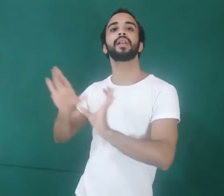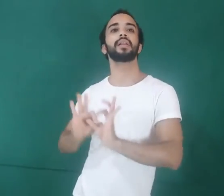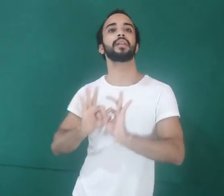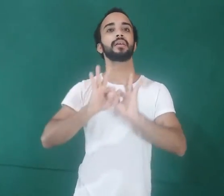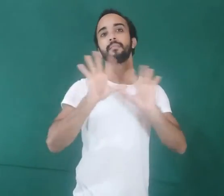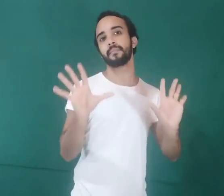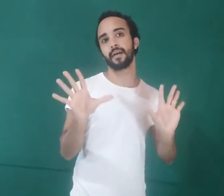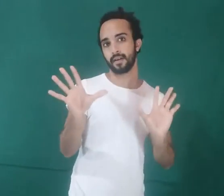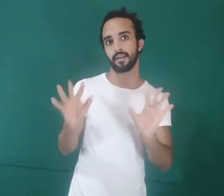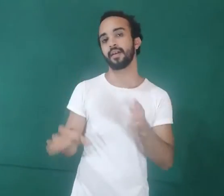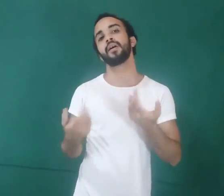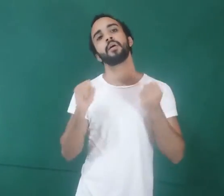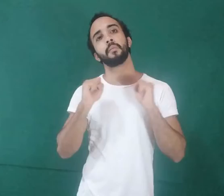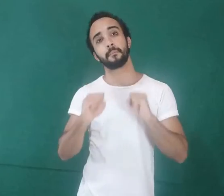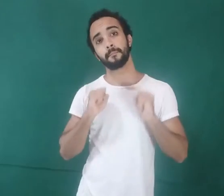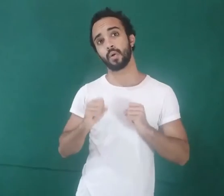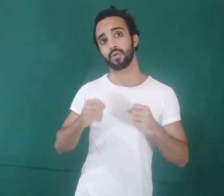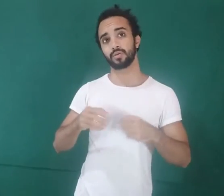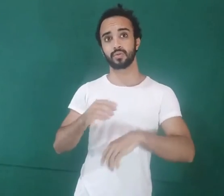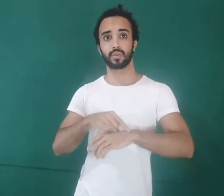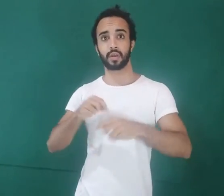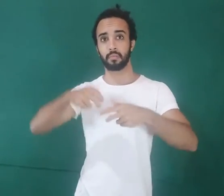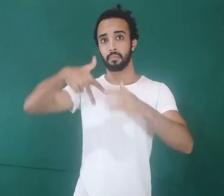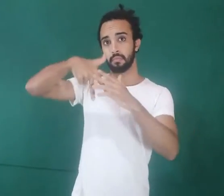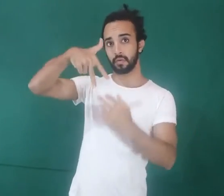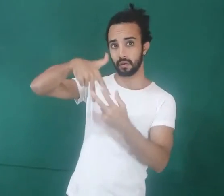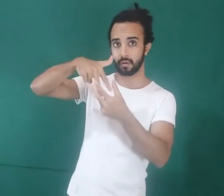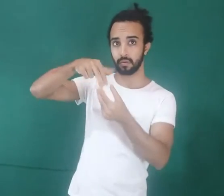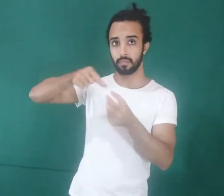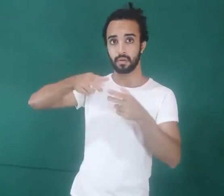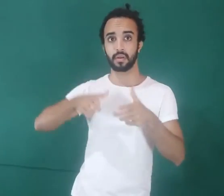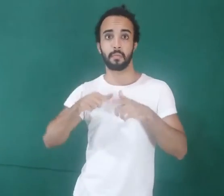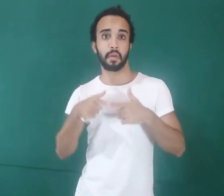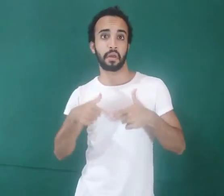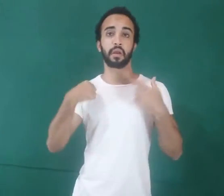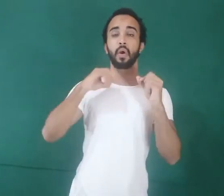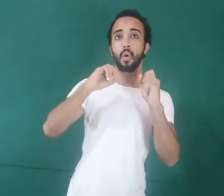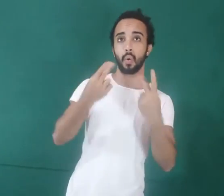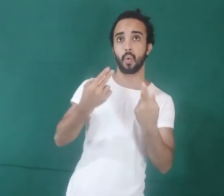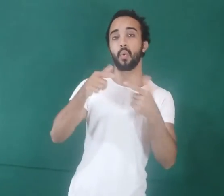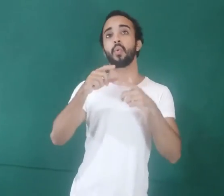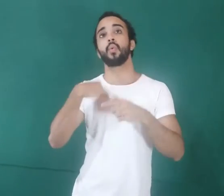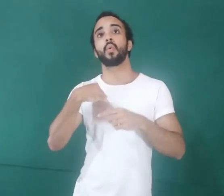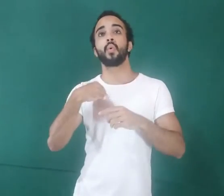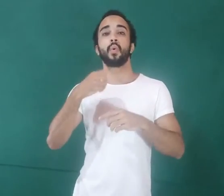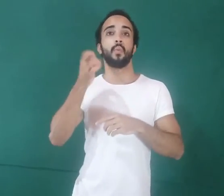Esse conteúdo pode ser um pacote de fotos de pé, pode ser um pacote de fotos de raba, pode ser vídeos da pessoa.